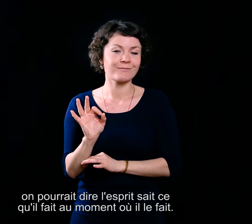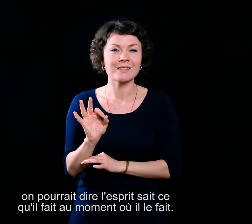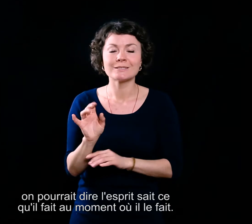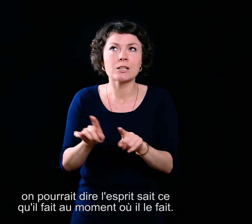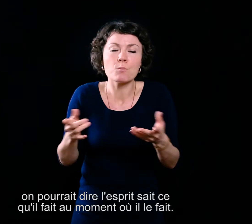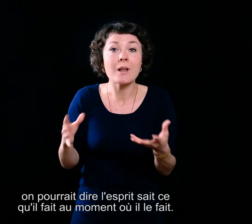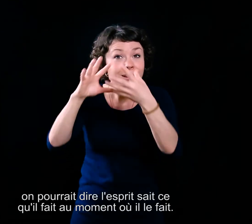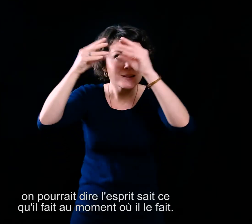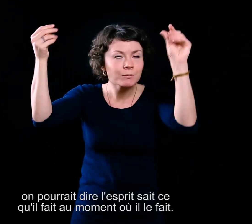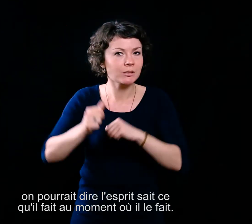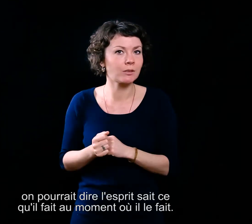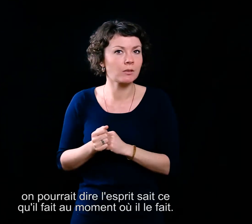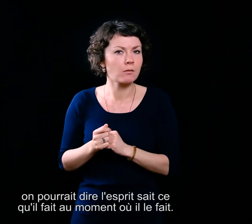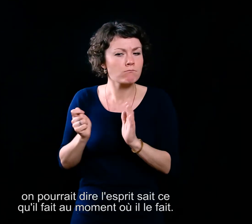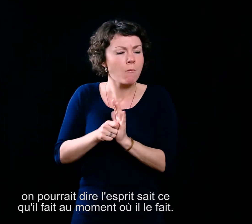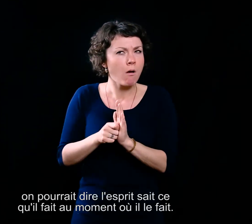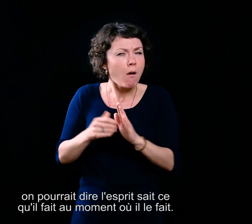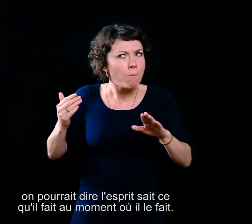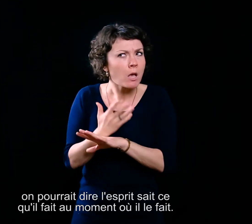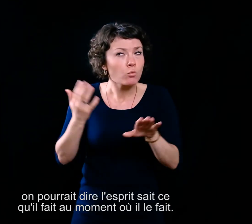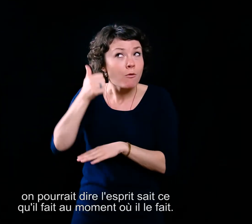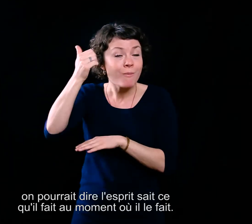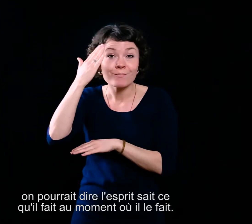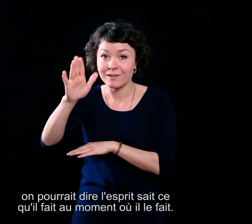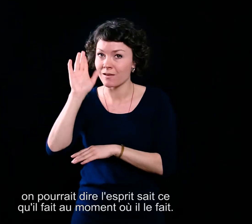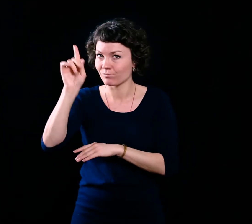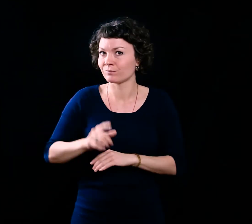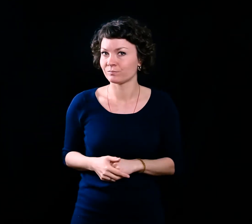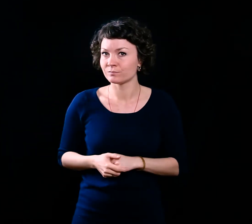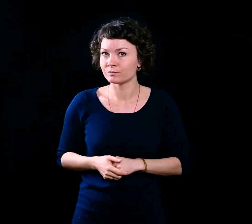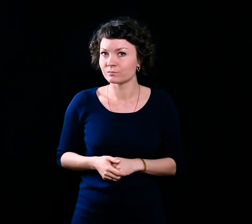pourrait dire l'esprit sait ce qu'il fait au moment où il le fait.